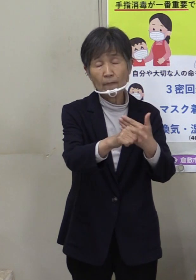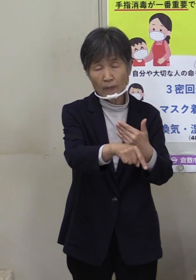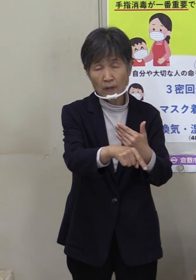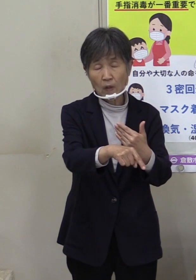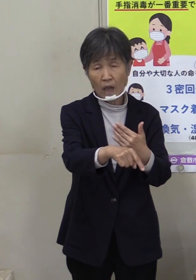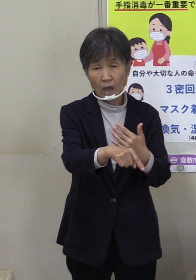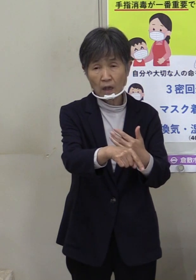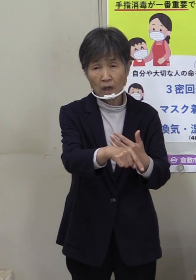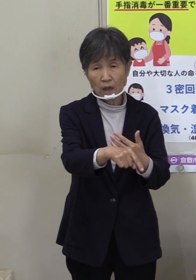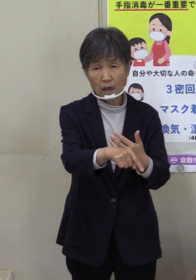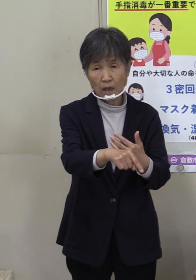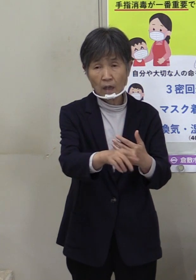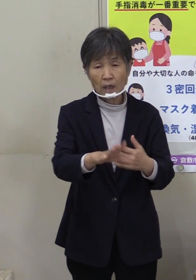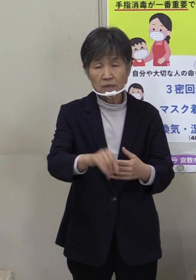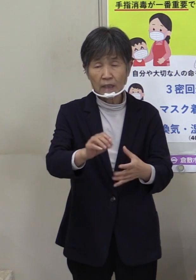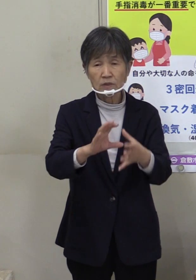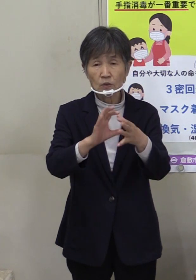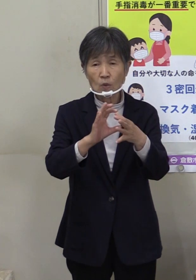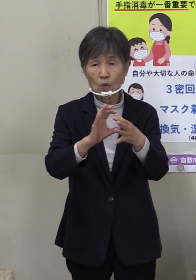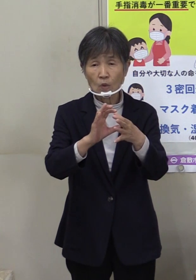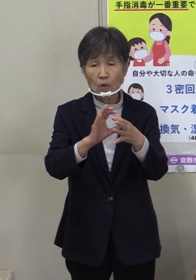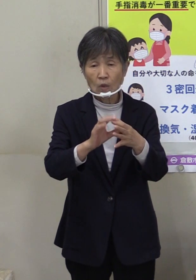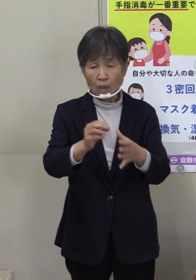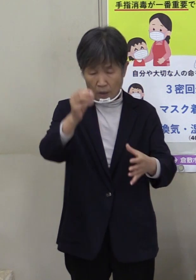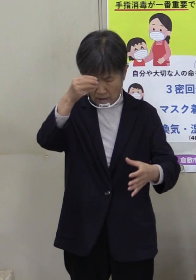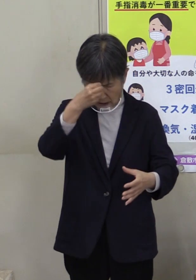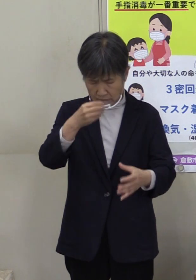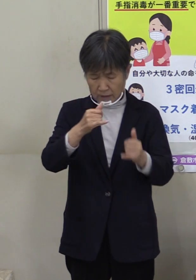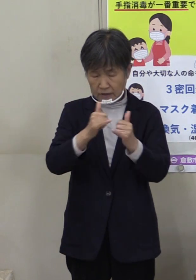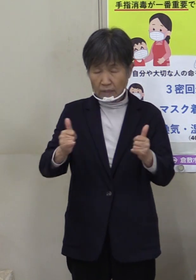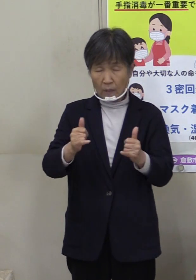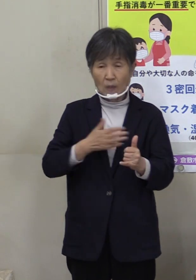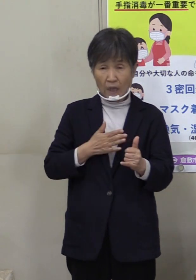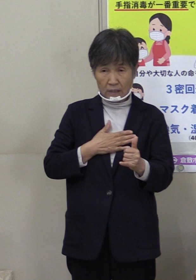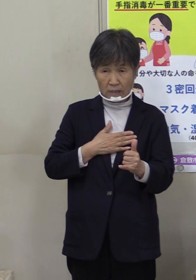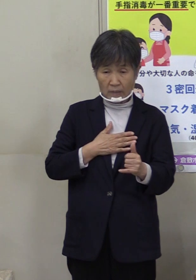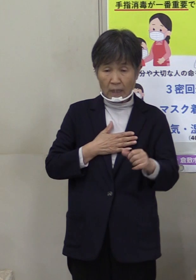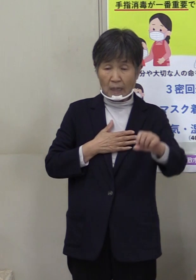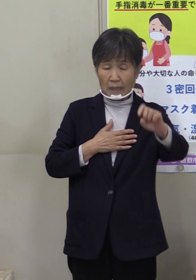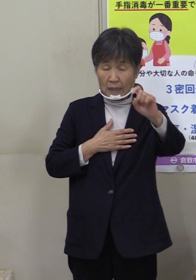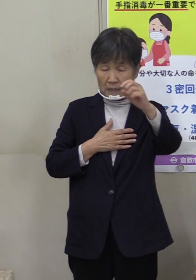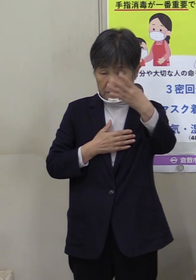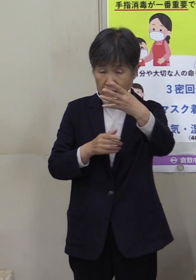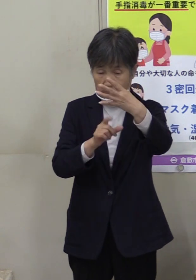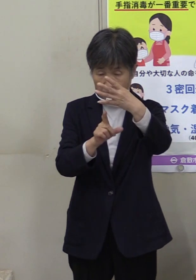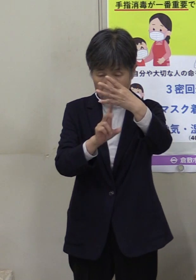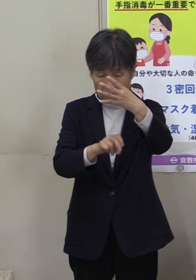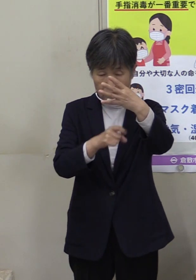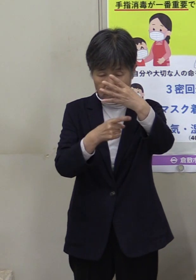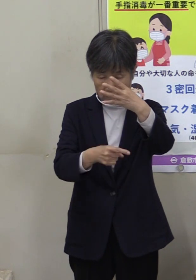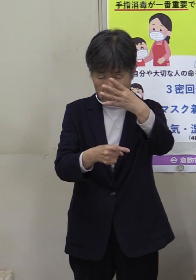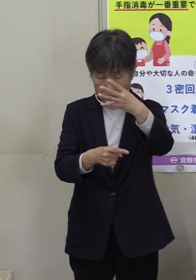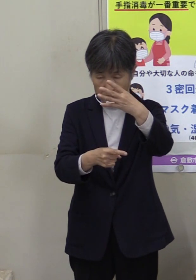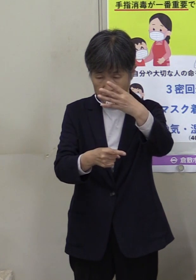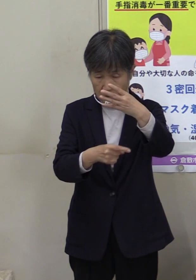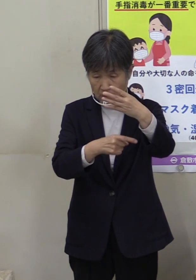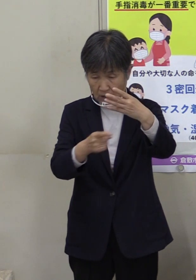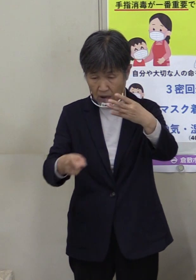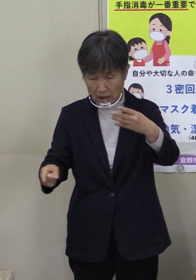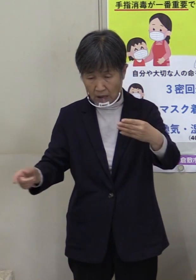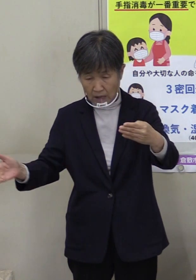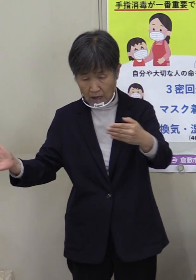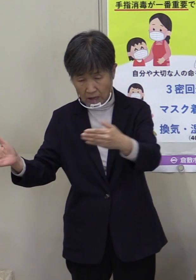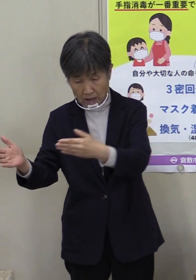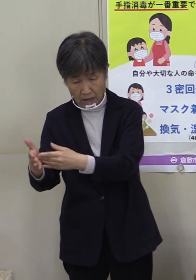最初の、感染者が分かった21日以降は今まで休業していると。 いつ